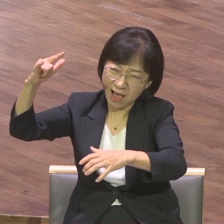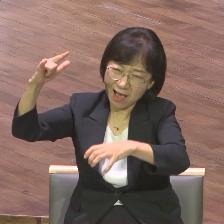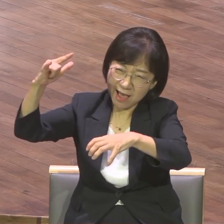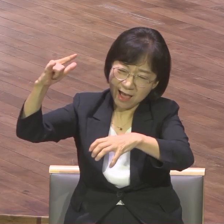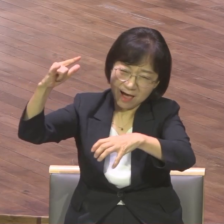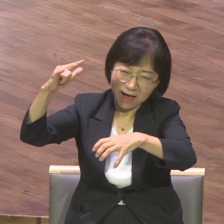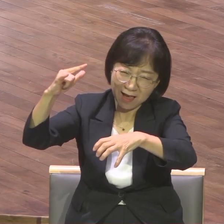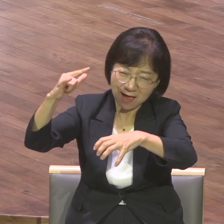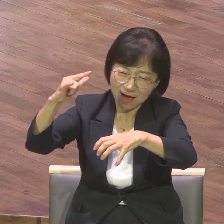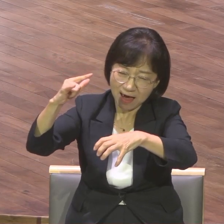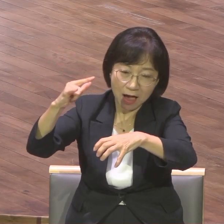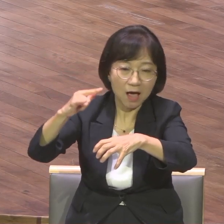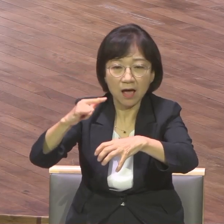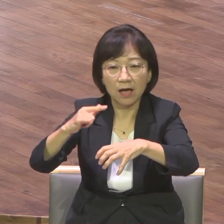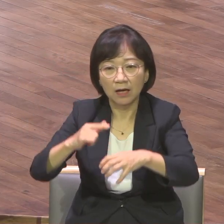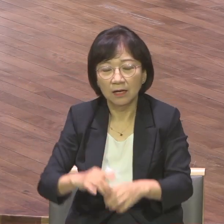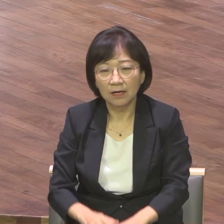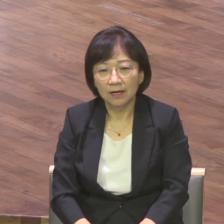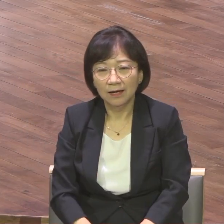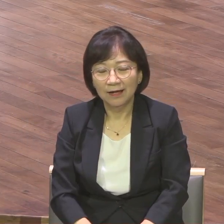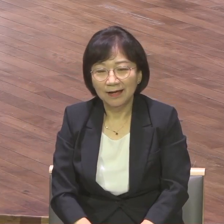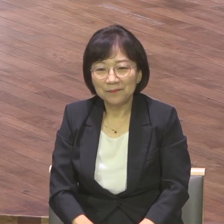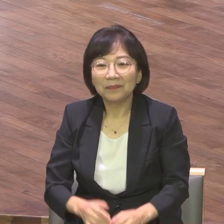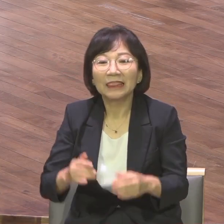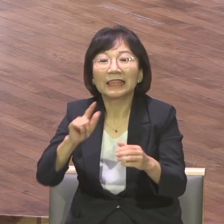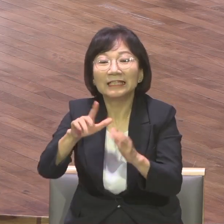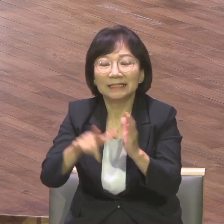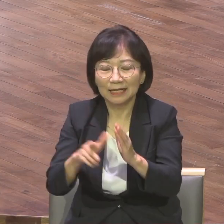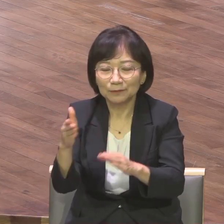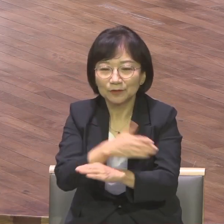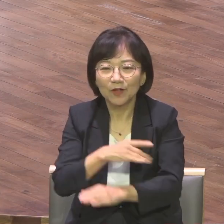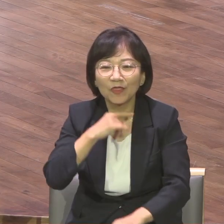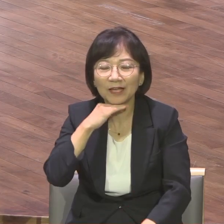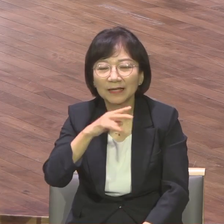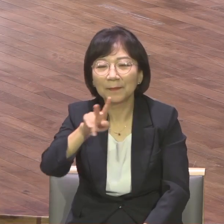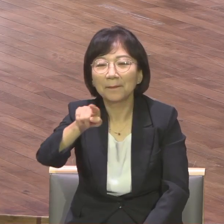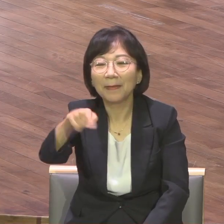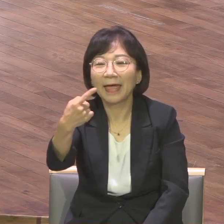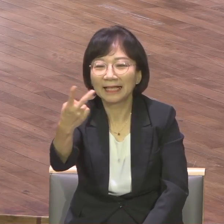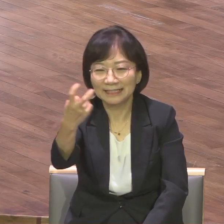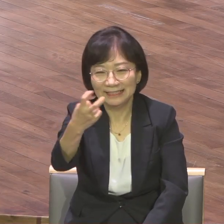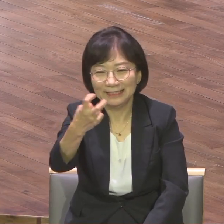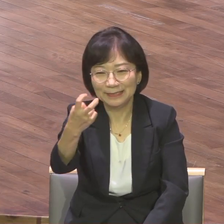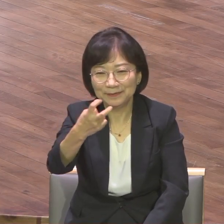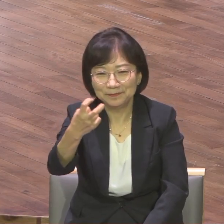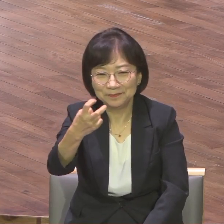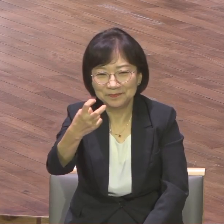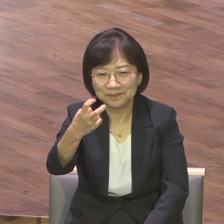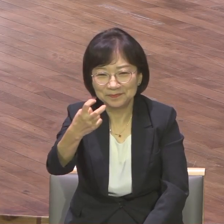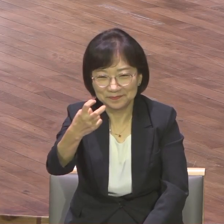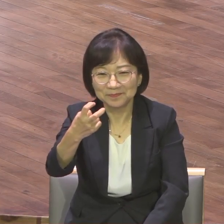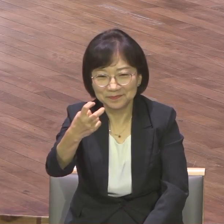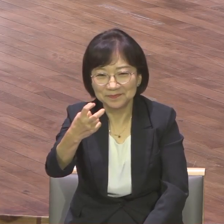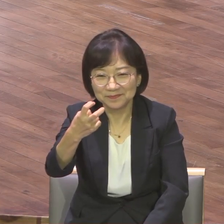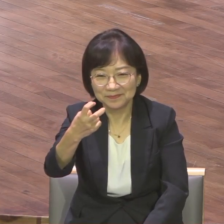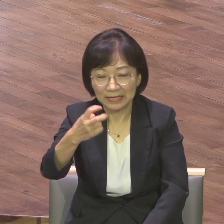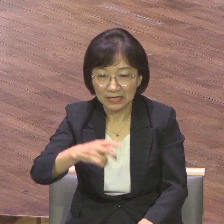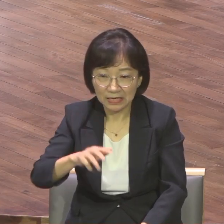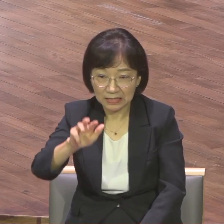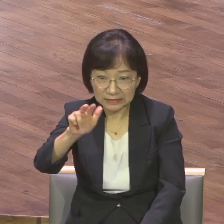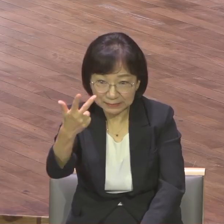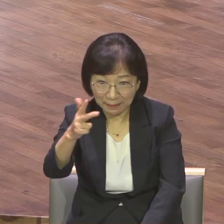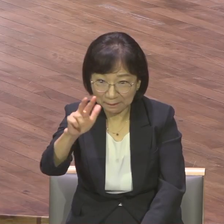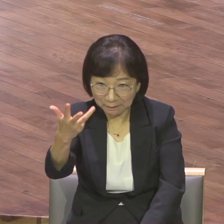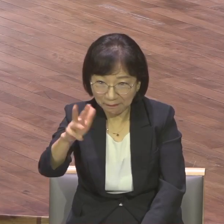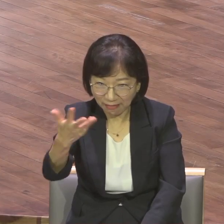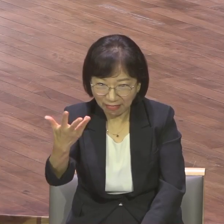120살 정했어요. 120세다. 아무리 오래 사도 너는 120세다. 아무리 의학이 발달해서